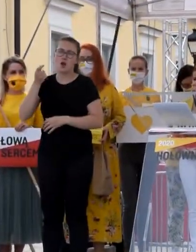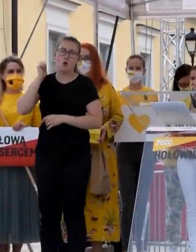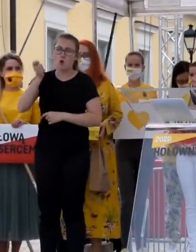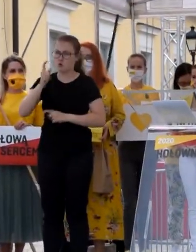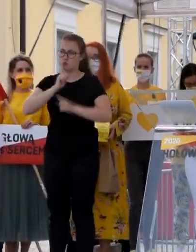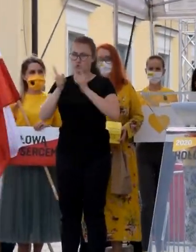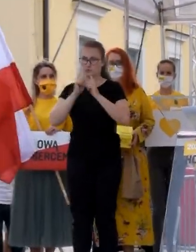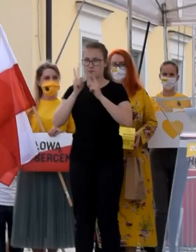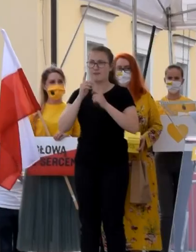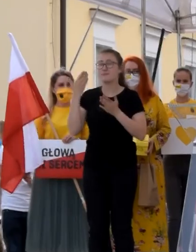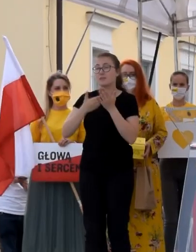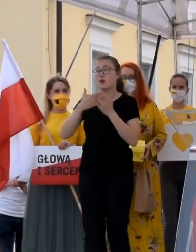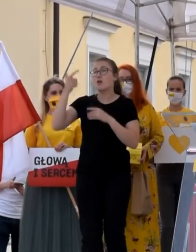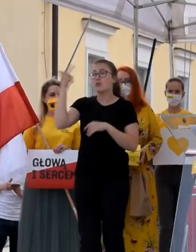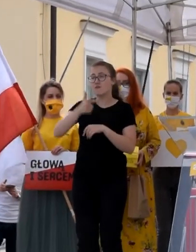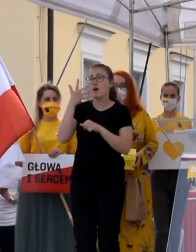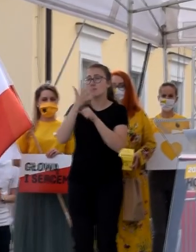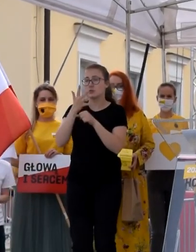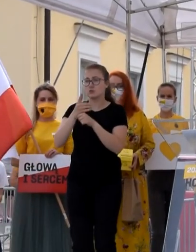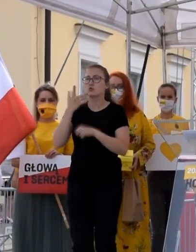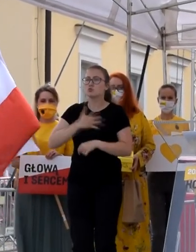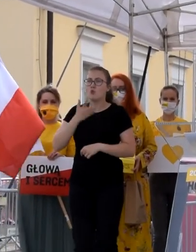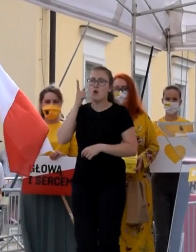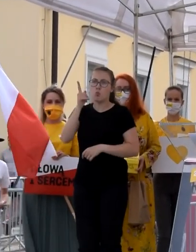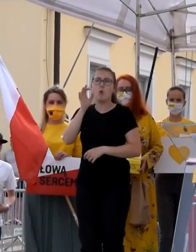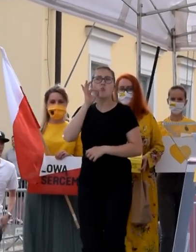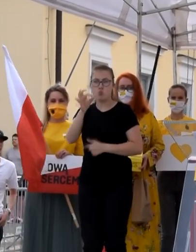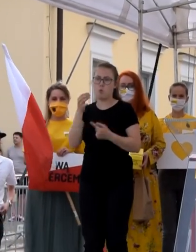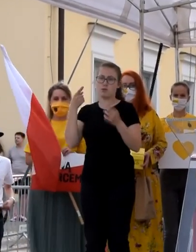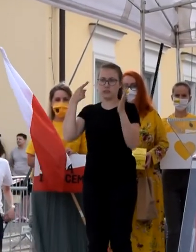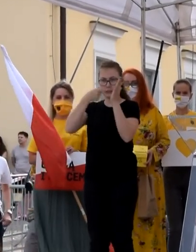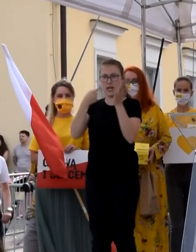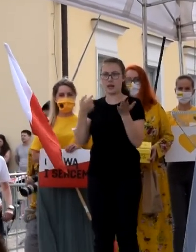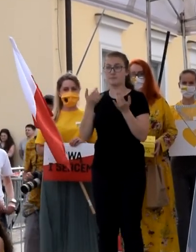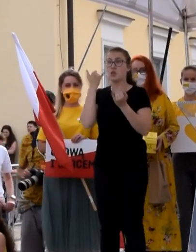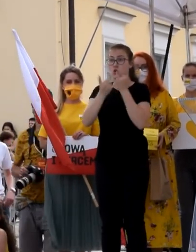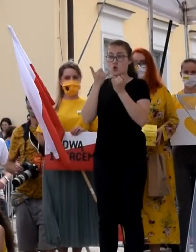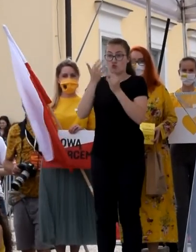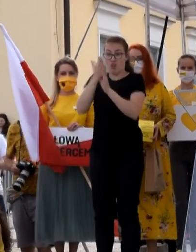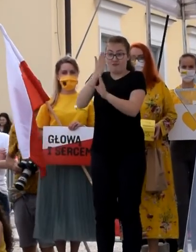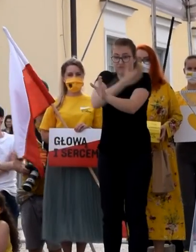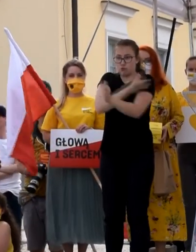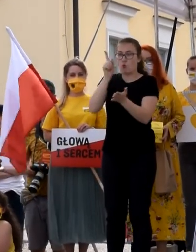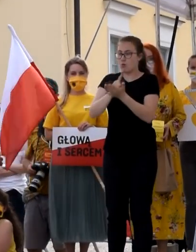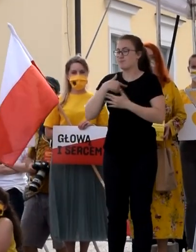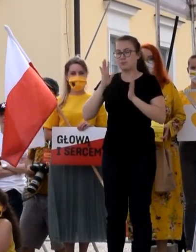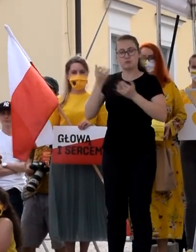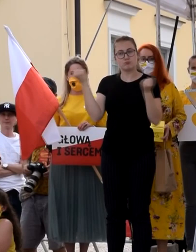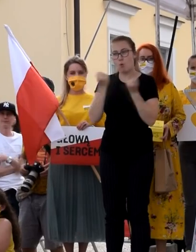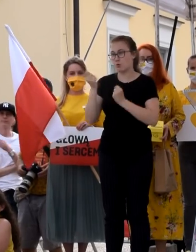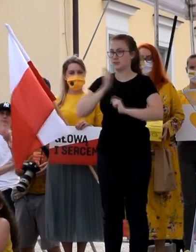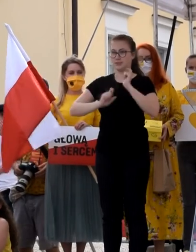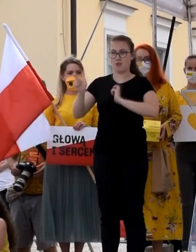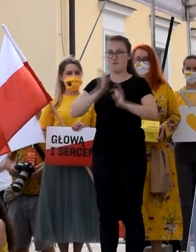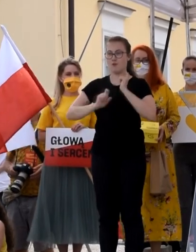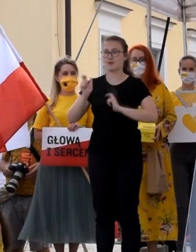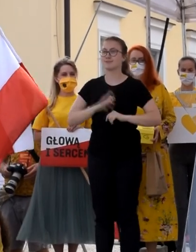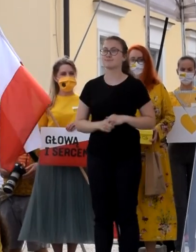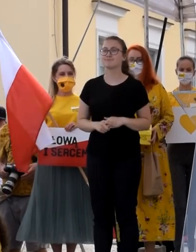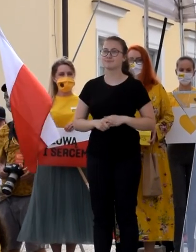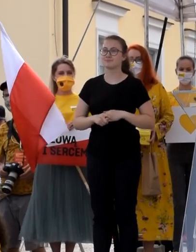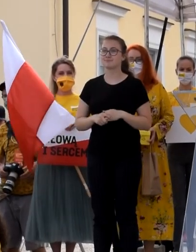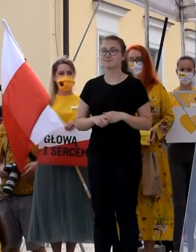ten 50. rok wydaje mi się celem ambitnym. Jeżeli zrobimy to wcześniej, to będę się bardzo, bardzo cieszył. Moi